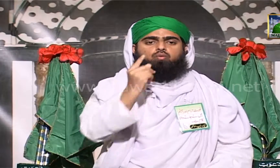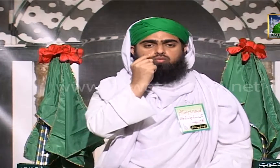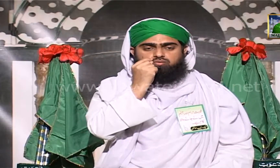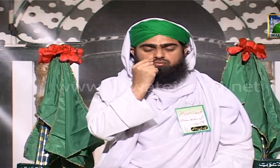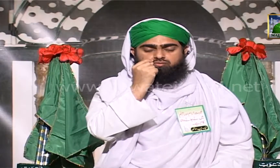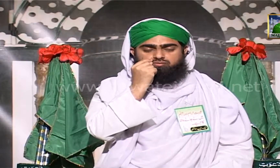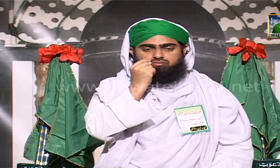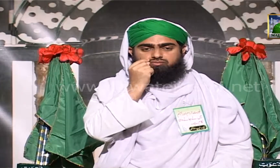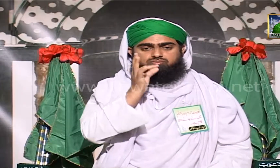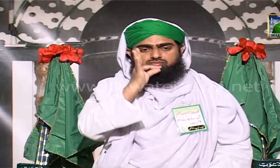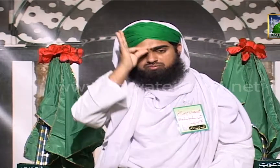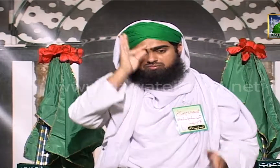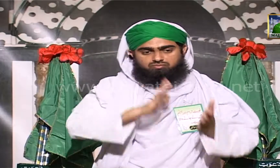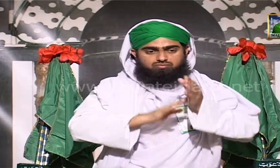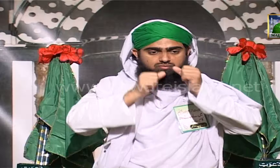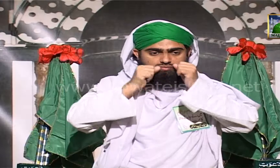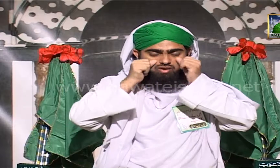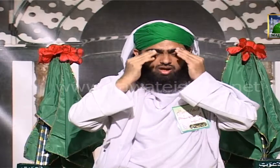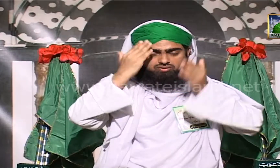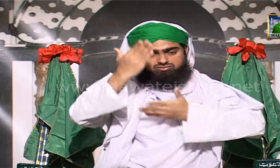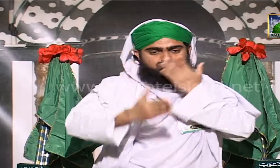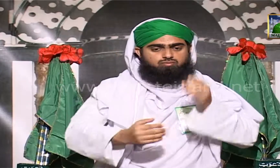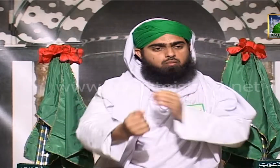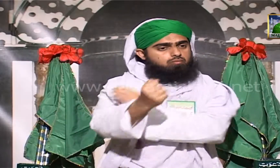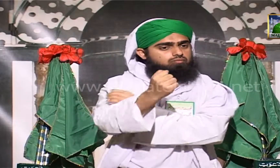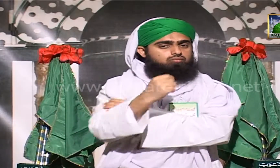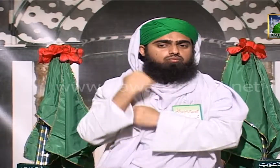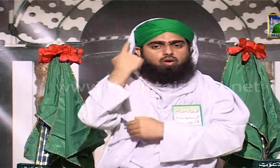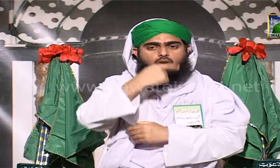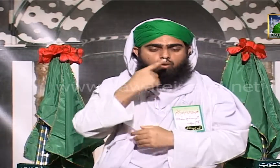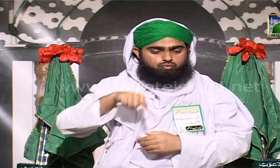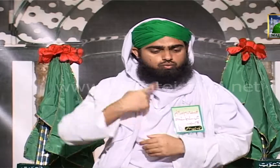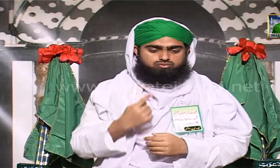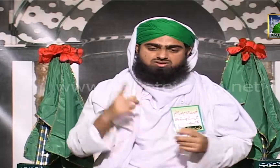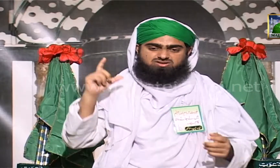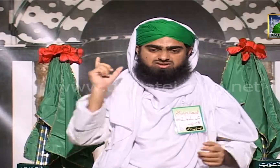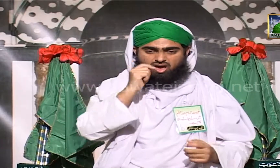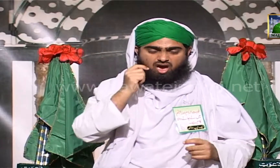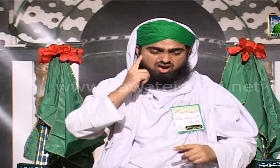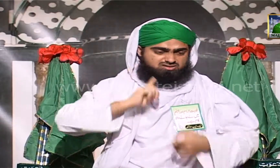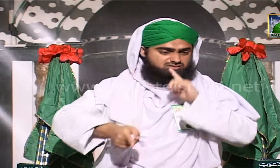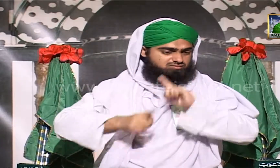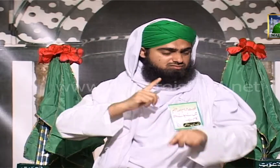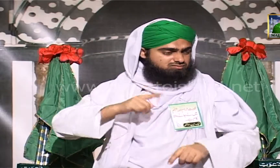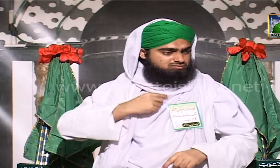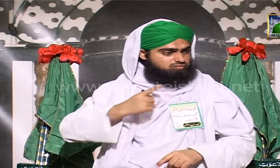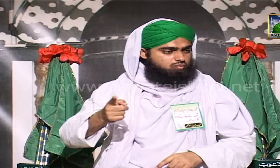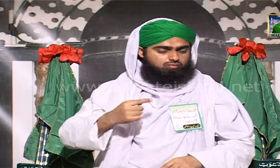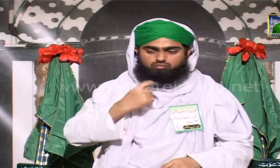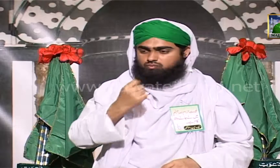نفسہ, مجاہد وہ ہے جو اپنے نفس کے ساتھ جہاد کرے.